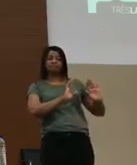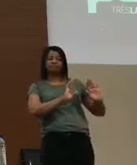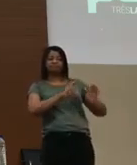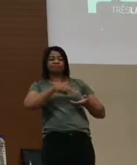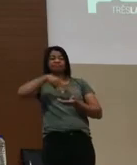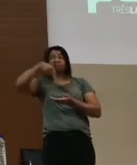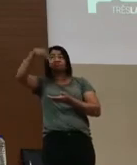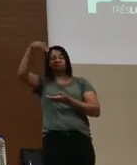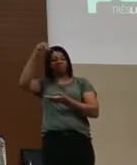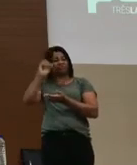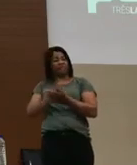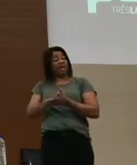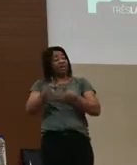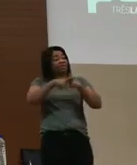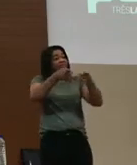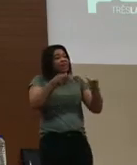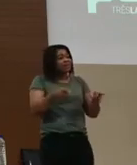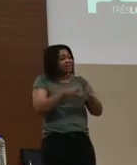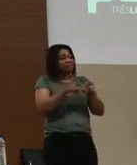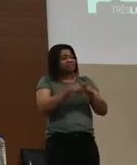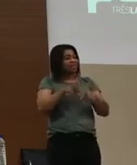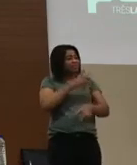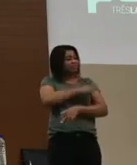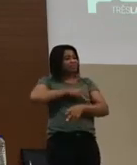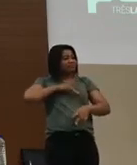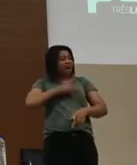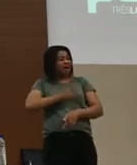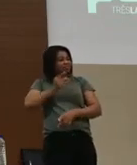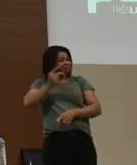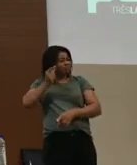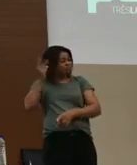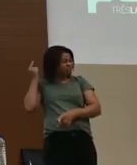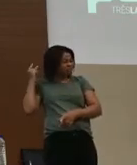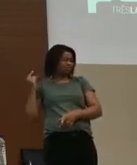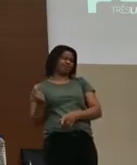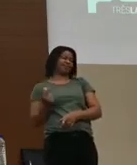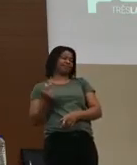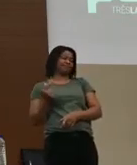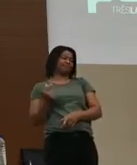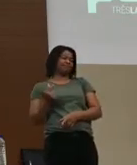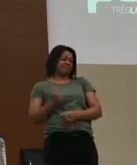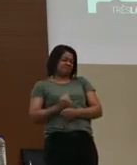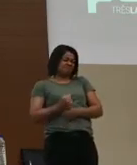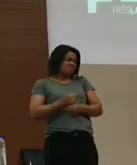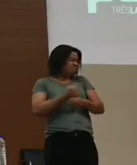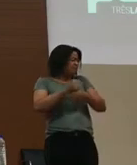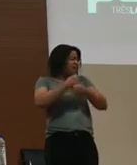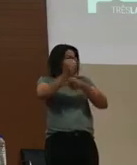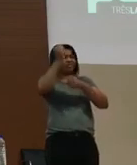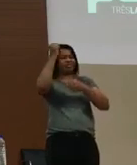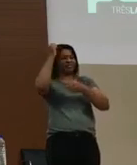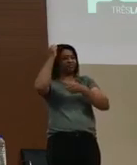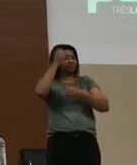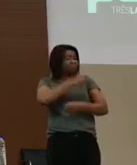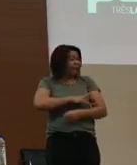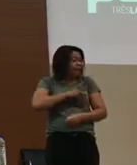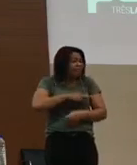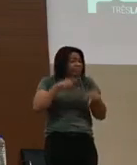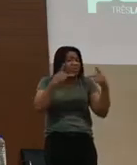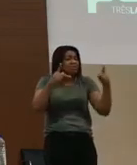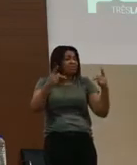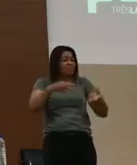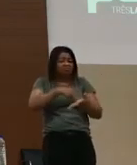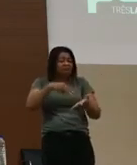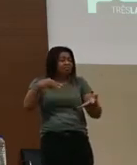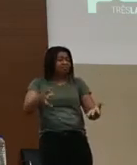Apóstolo Paulo pregou quantos anos? Apóstolo Pedro, os outros discípulos, e nós, na oportunidade que temos, a expectativa do mundo